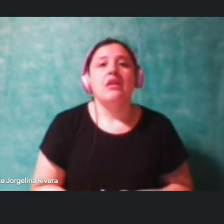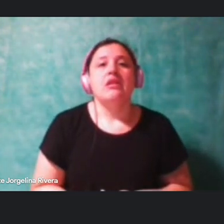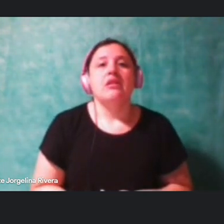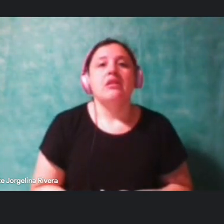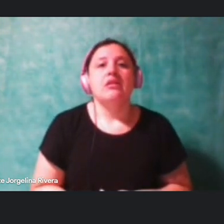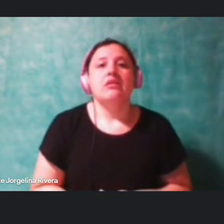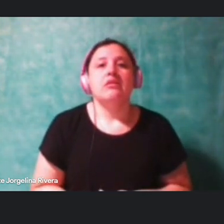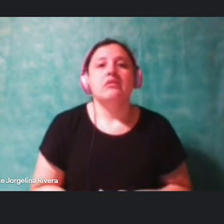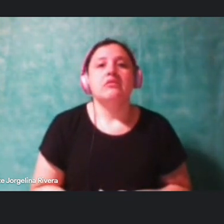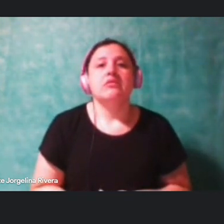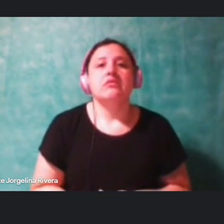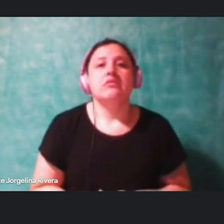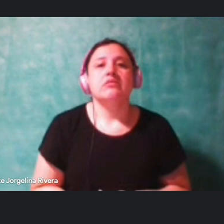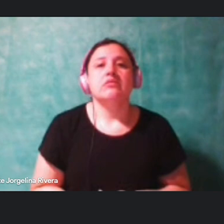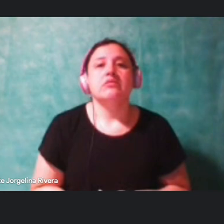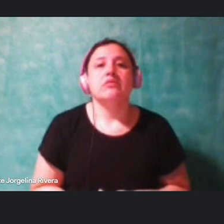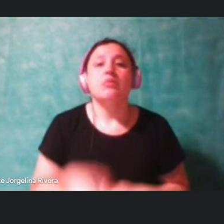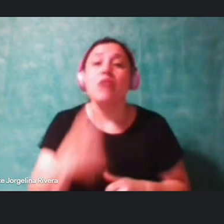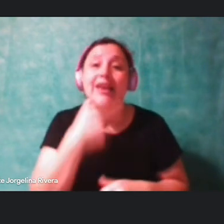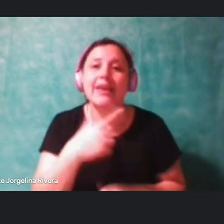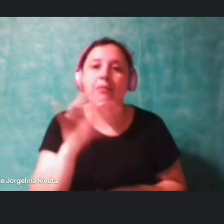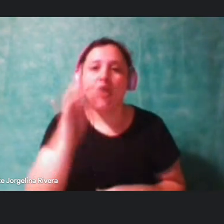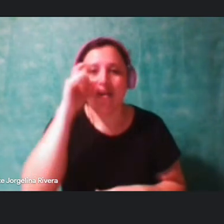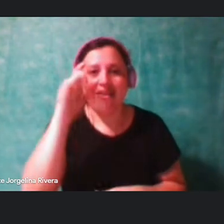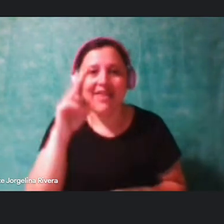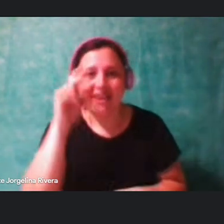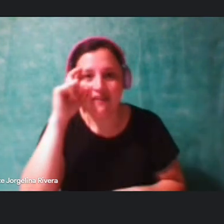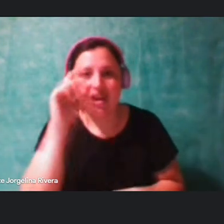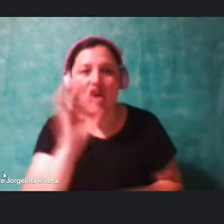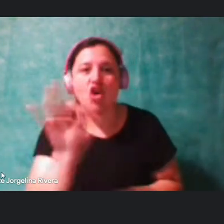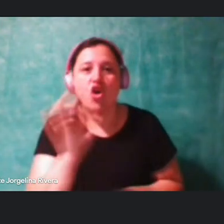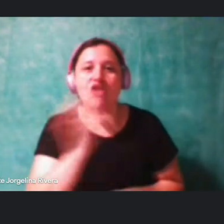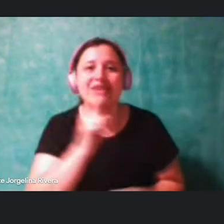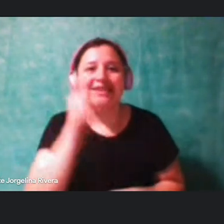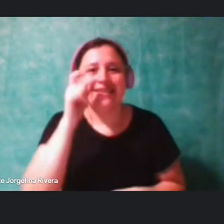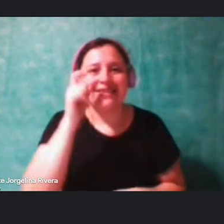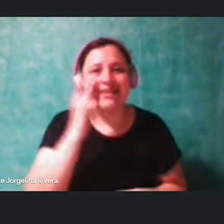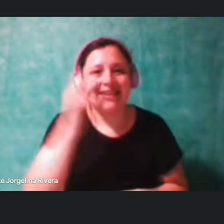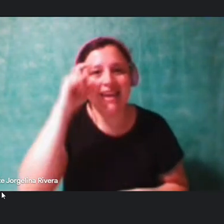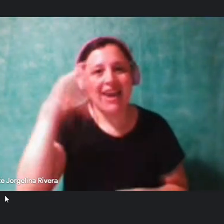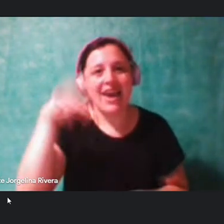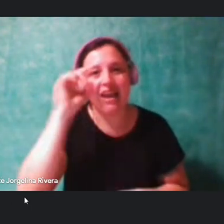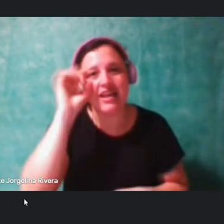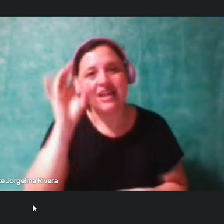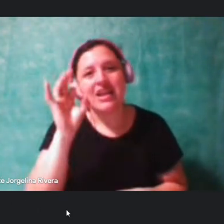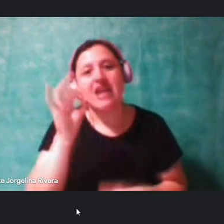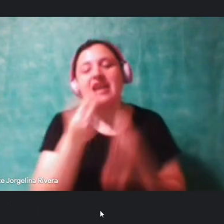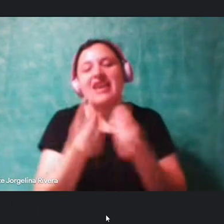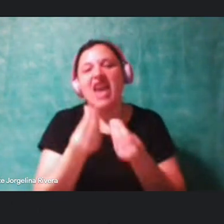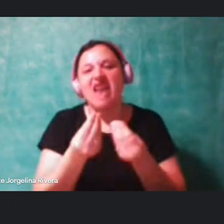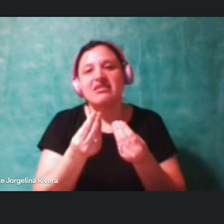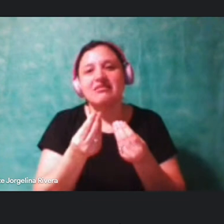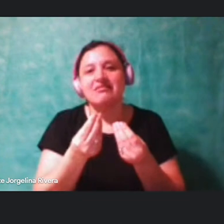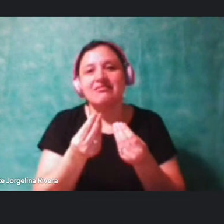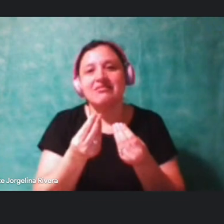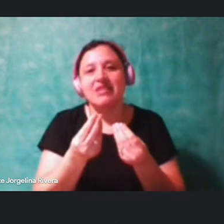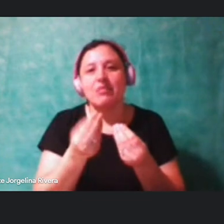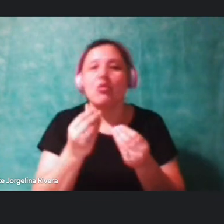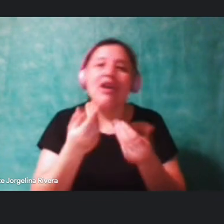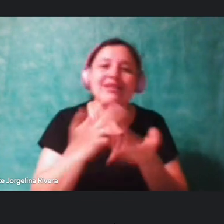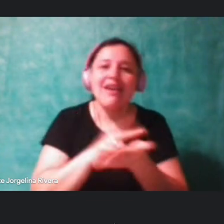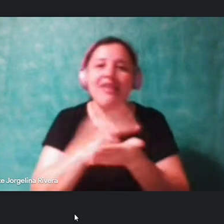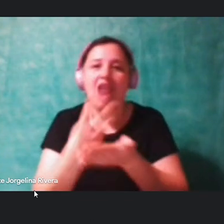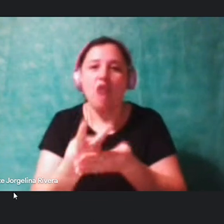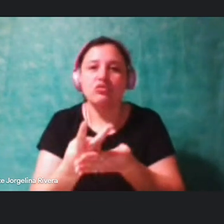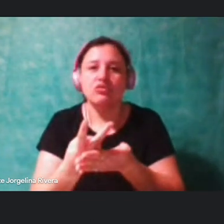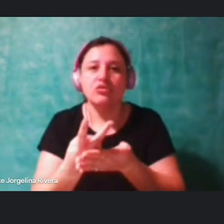Debe o tiene que hacer algo es cuando es have o has to o had to, que sería debía o tuvo que hacer algo, ¿sí? Que es